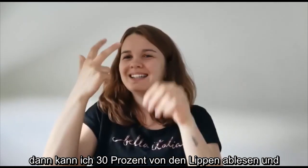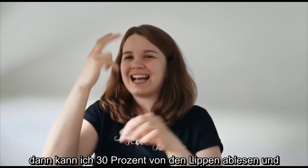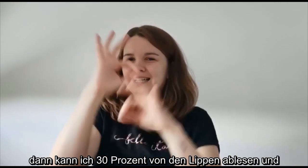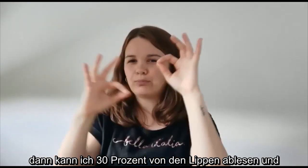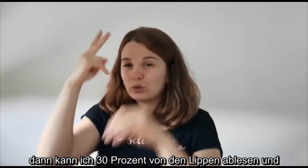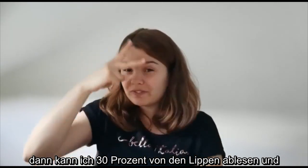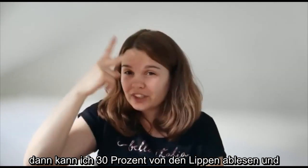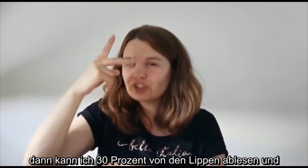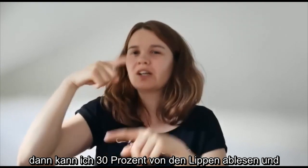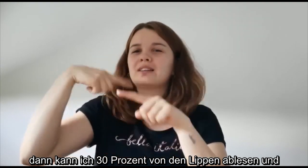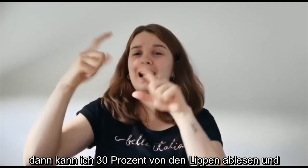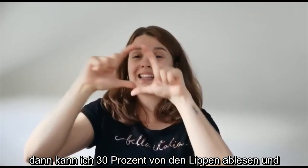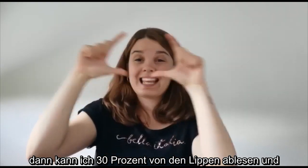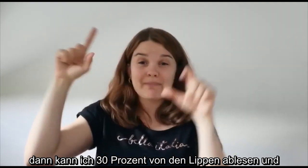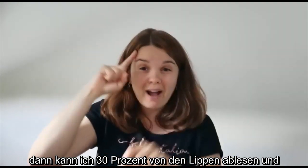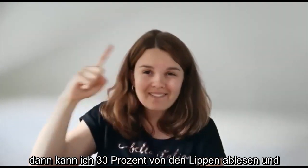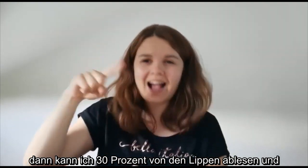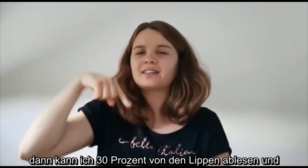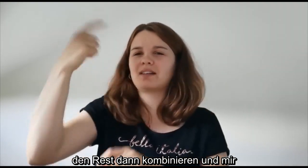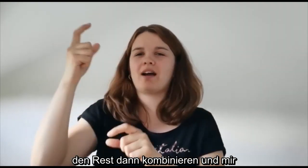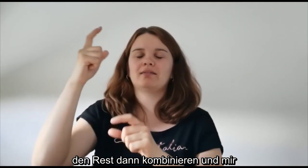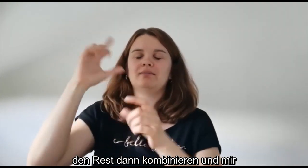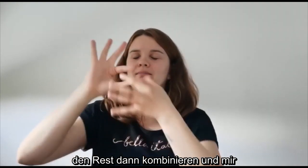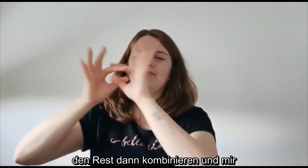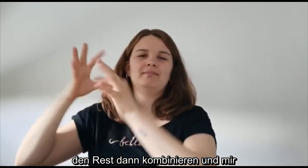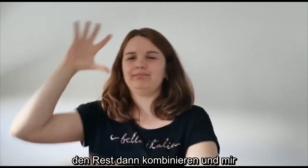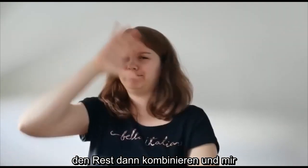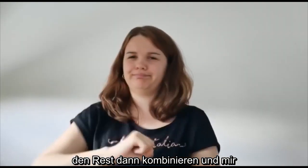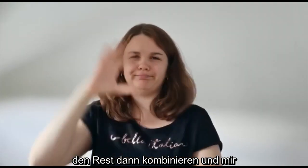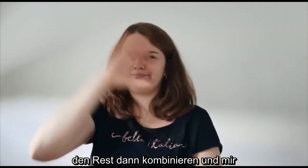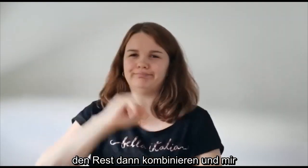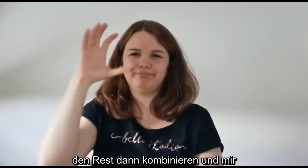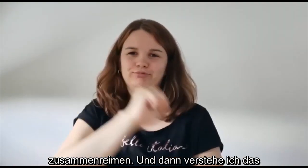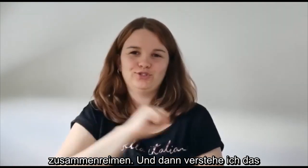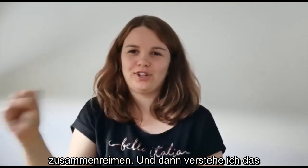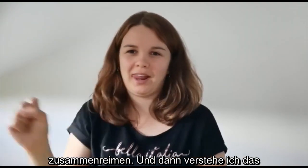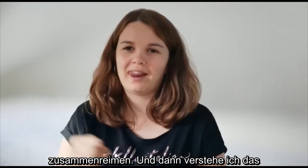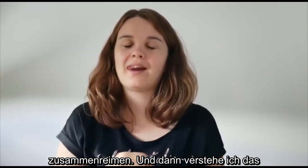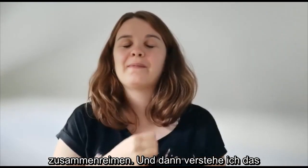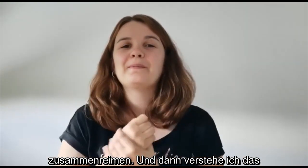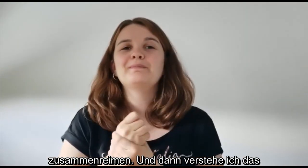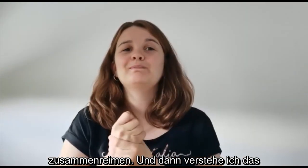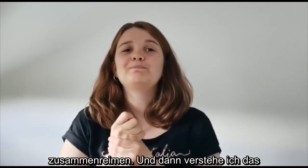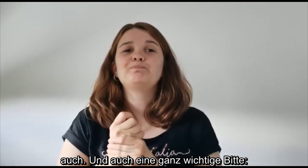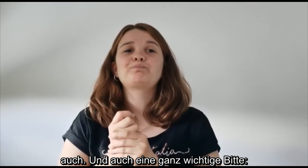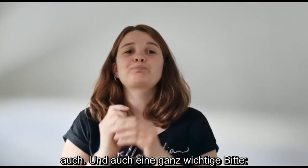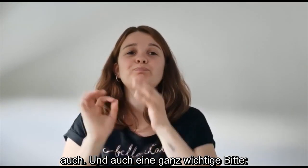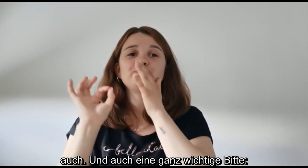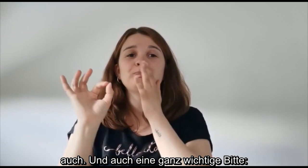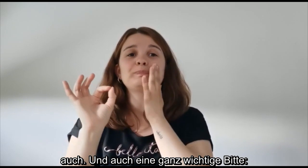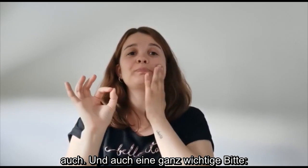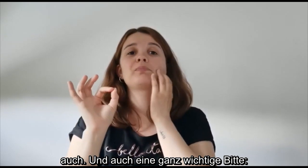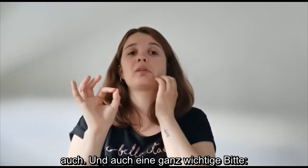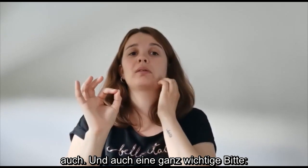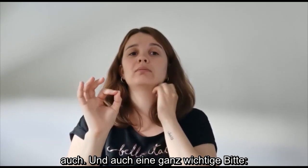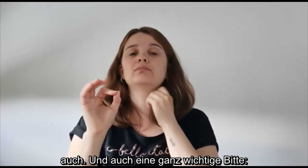kenne, dann kann ich 30% von den Lippen ablesen Und den Rest dann kombinieren und mir zusammen reiben Und dann verstehe ich das auch